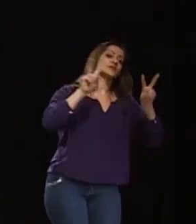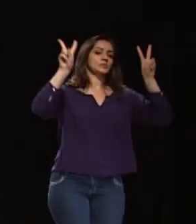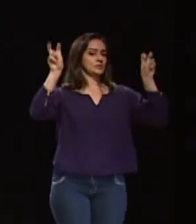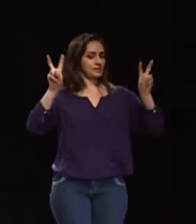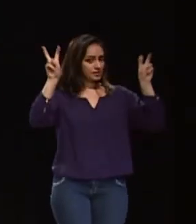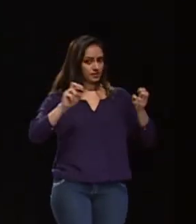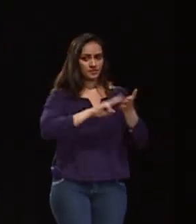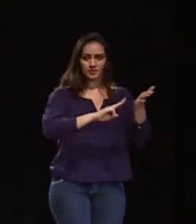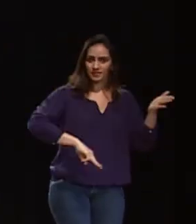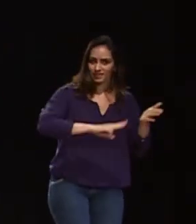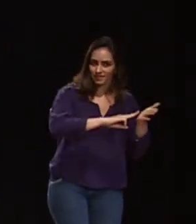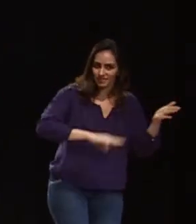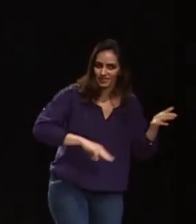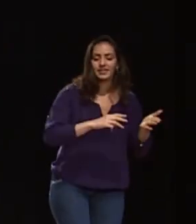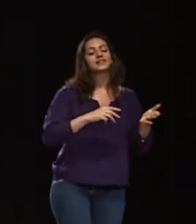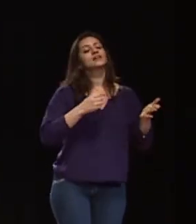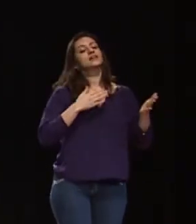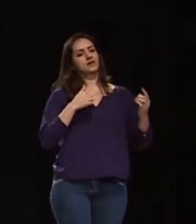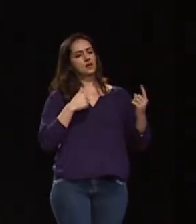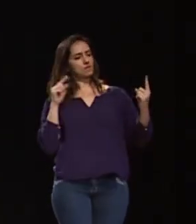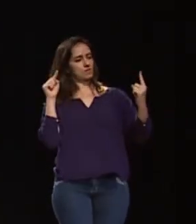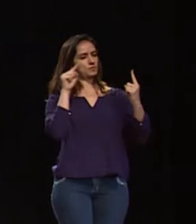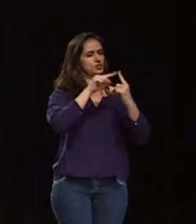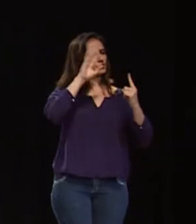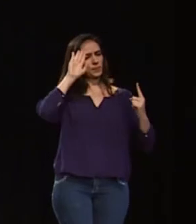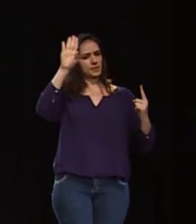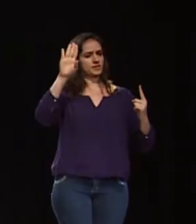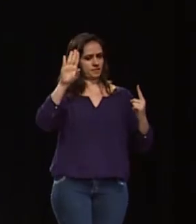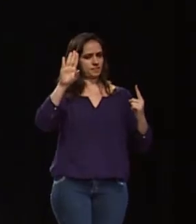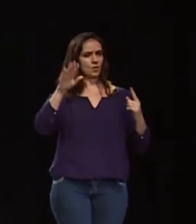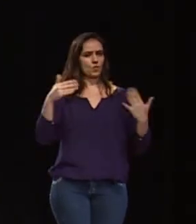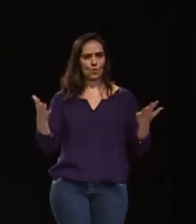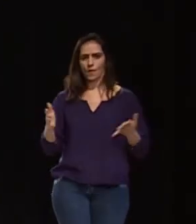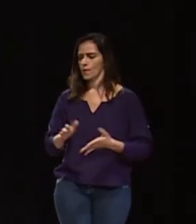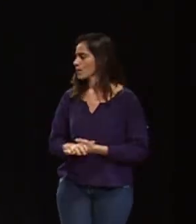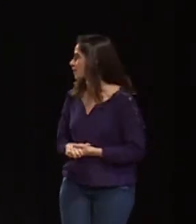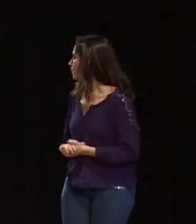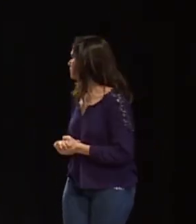Aí, voltando também ao tema da minha monografia, né, o meu objetivo principal na monografia,